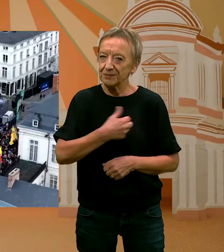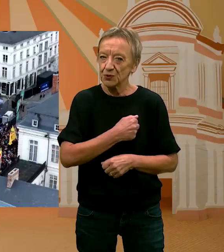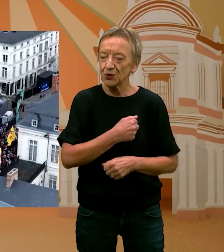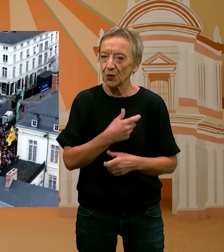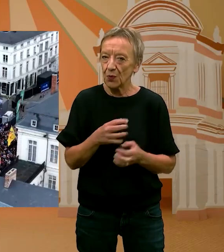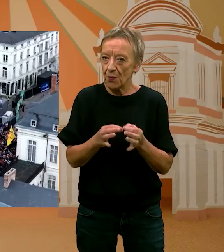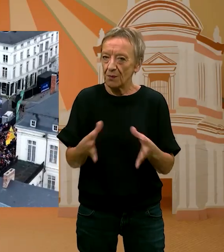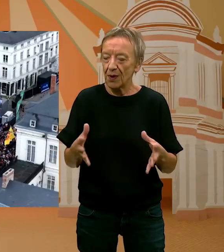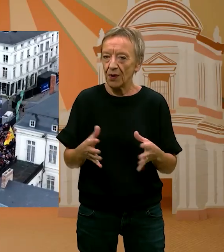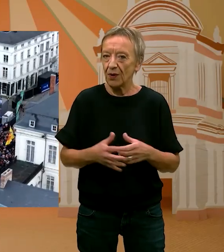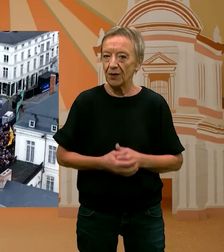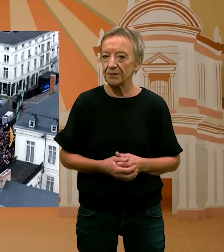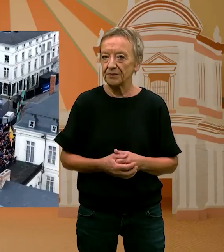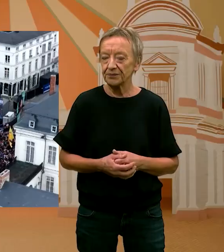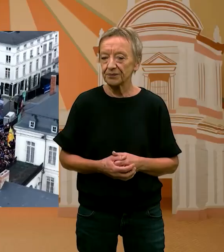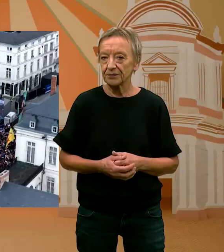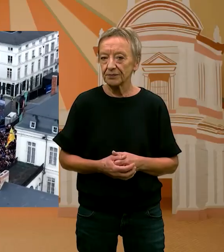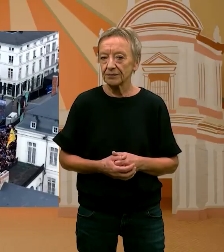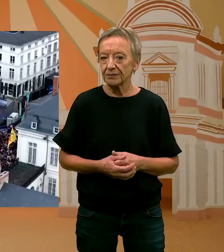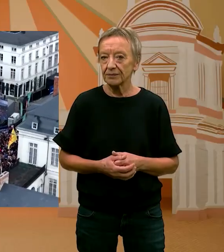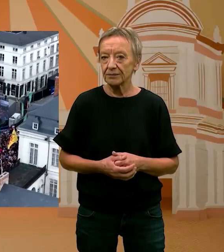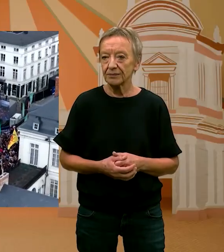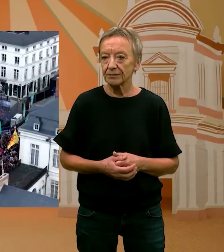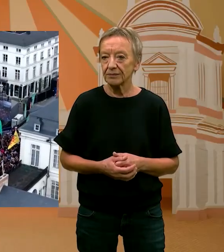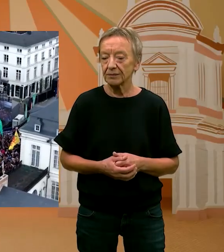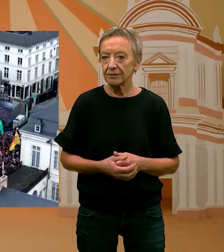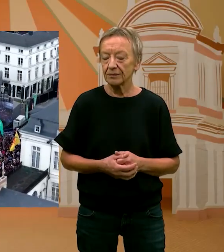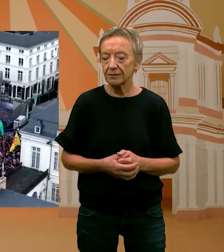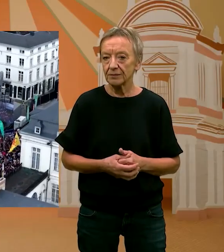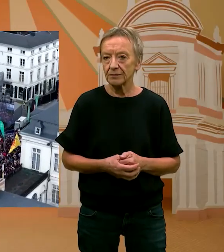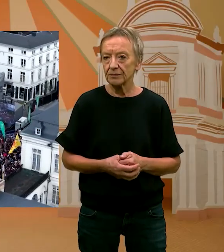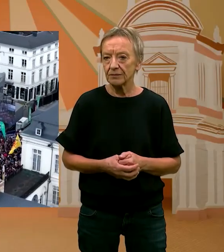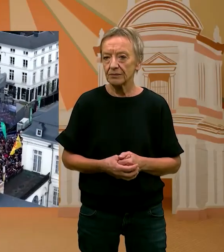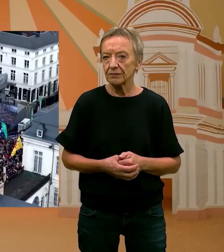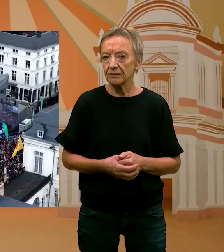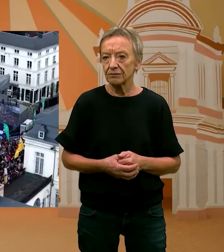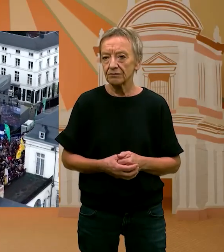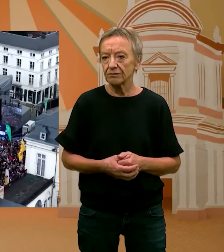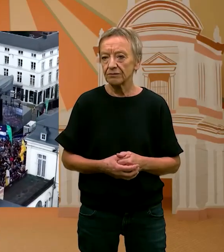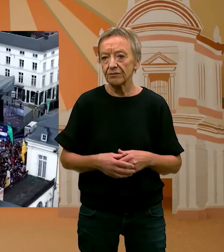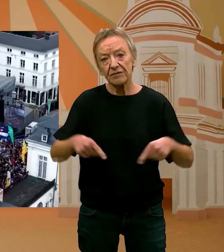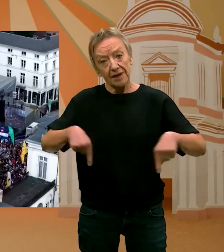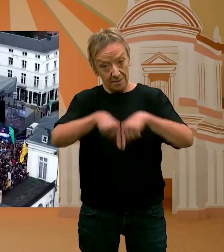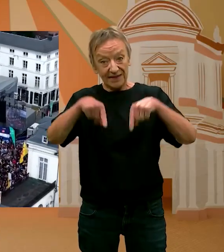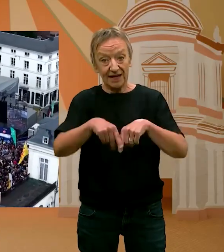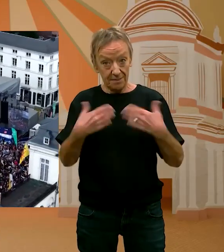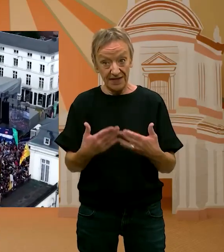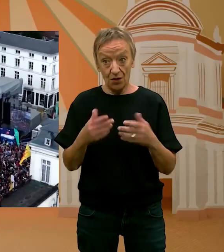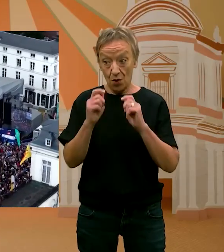pense à Claude Wilmar. On va d'ailleurs rebaptiser la joute Claude Wilmar. Alice. Tout à fait. Et